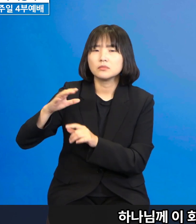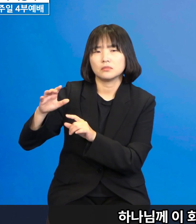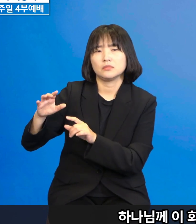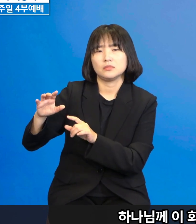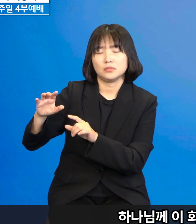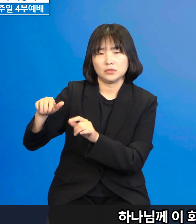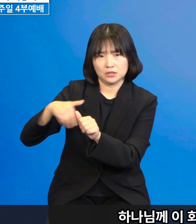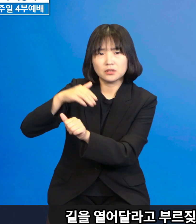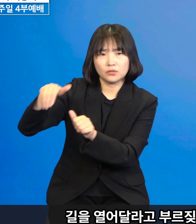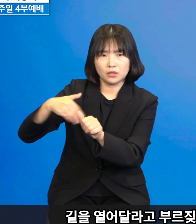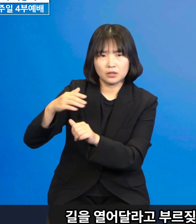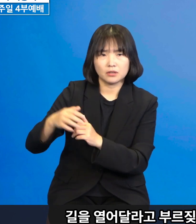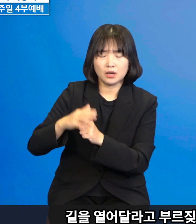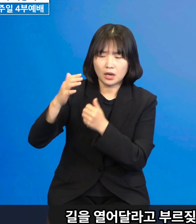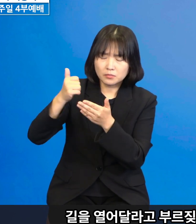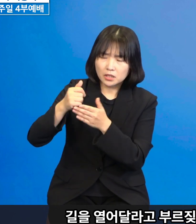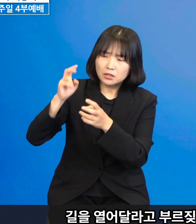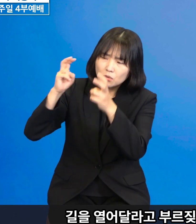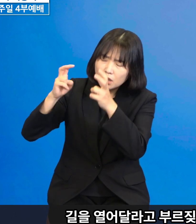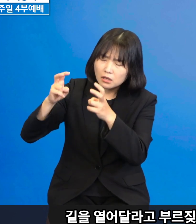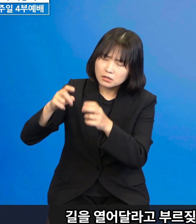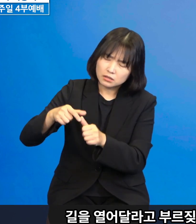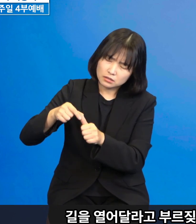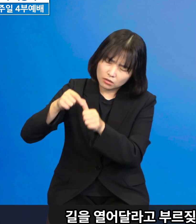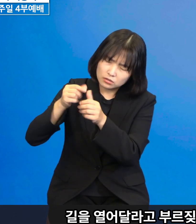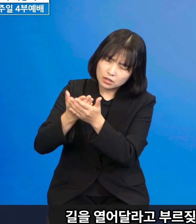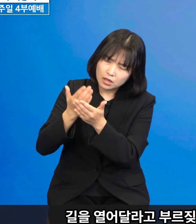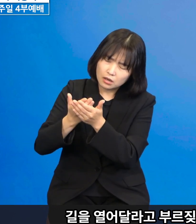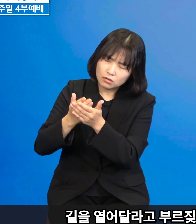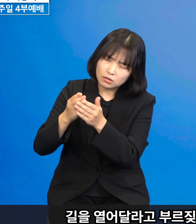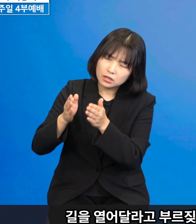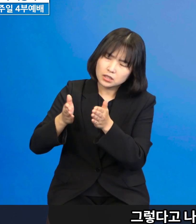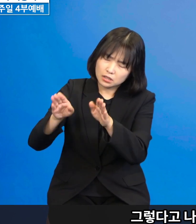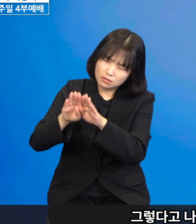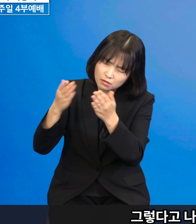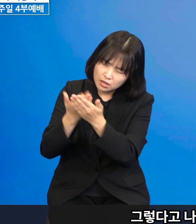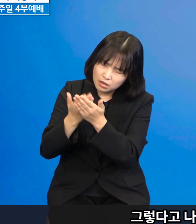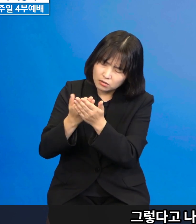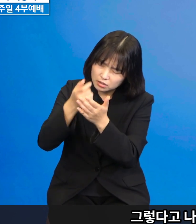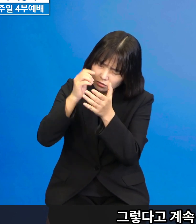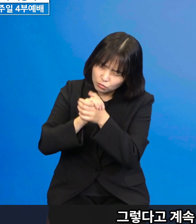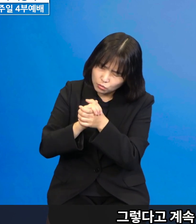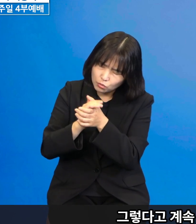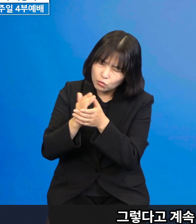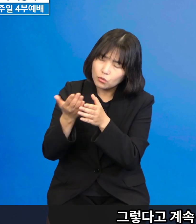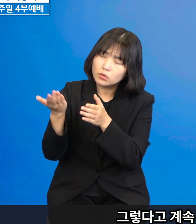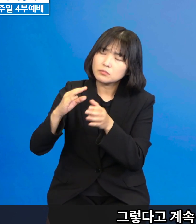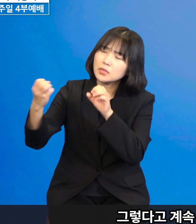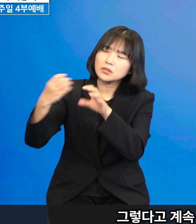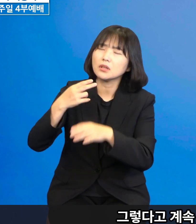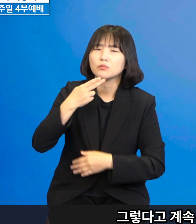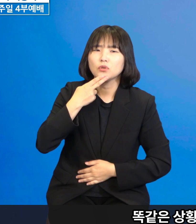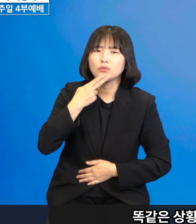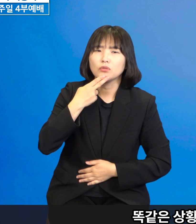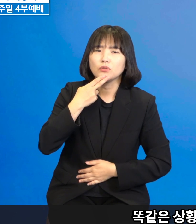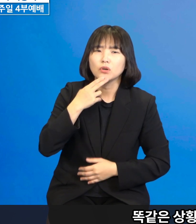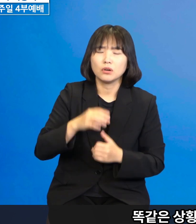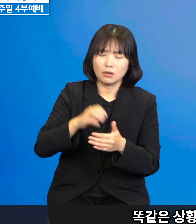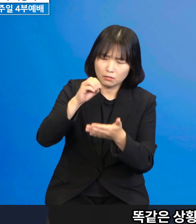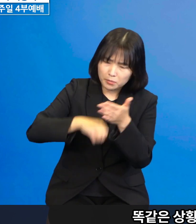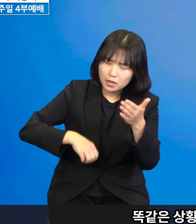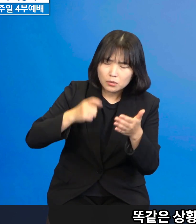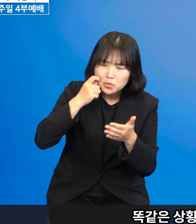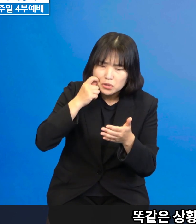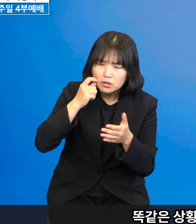이 회사에서 건져달라고 길을 열어달라고 부르짖지만 아무런 응답이 없습니다. 그렇다고 나갈 수도 없습니다. 그렇다고 계속 있을 수도 없습니다.